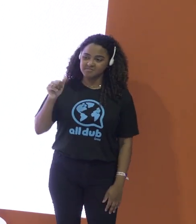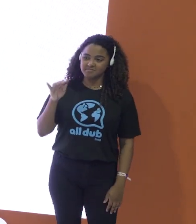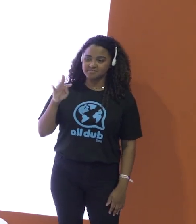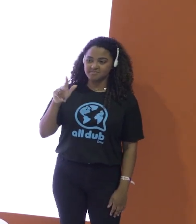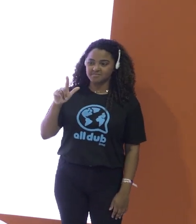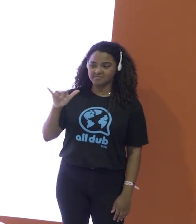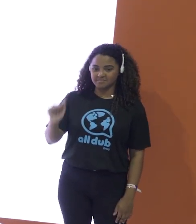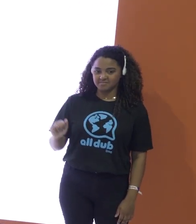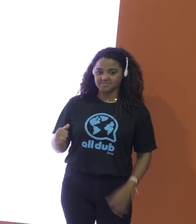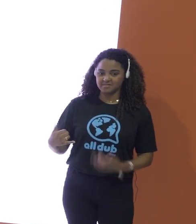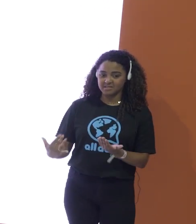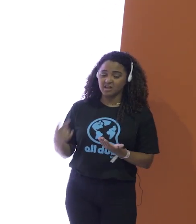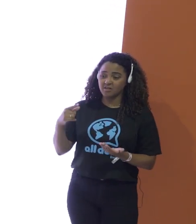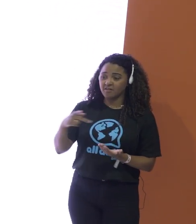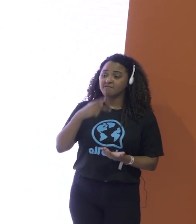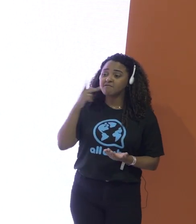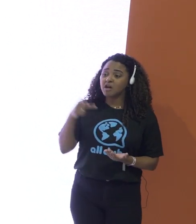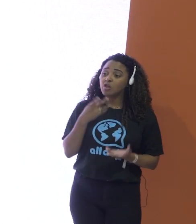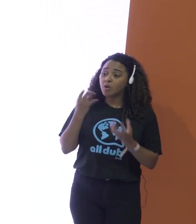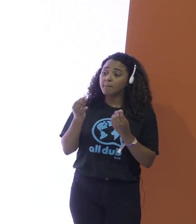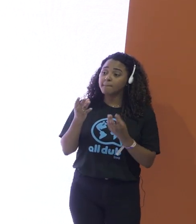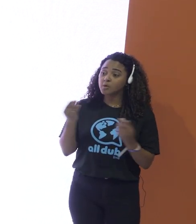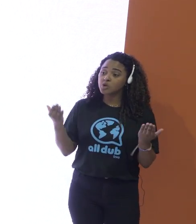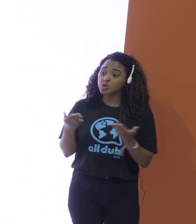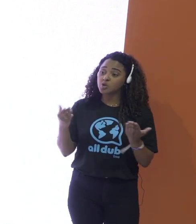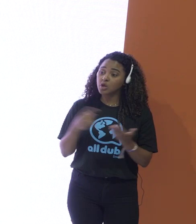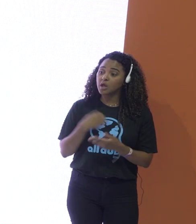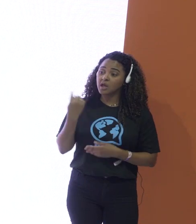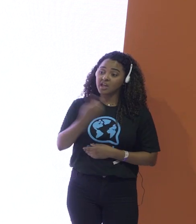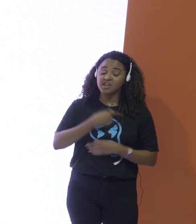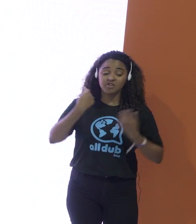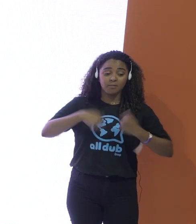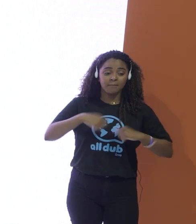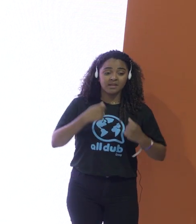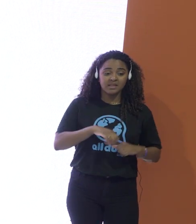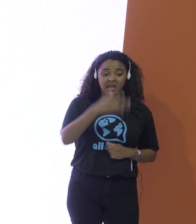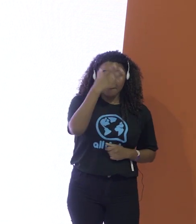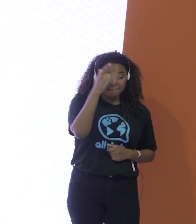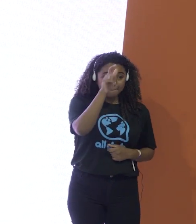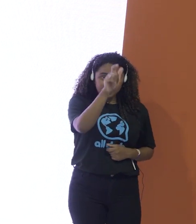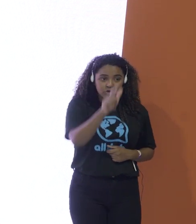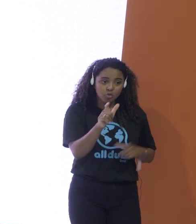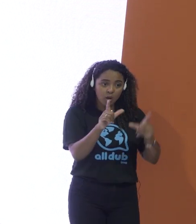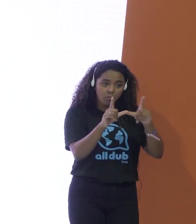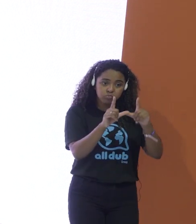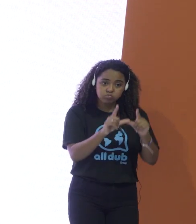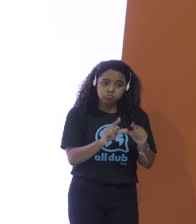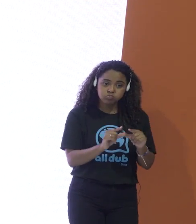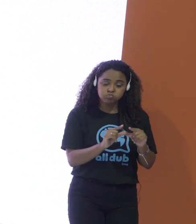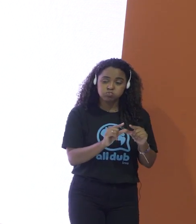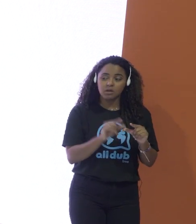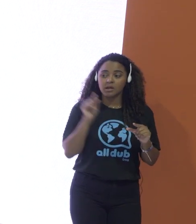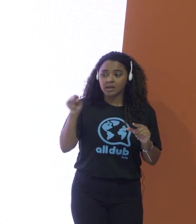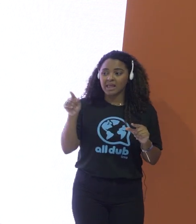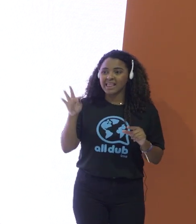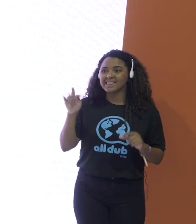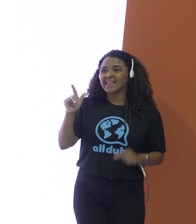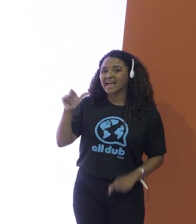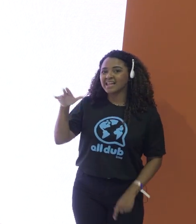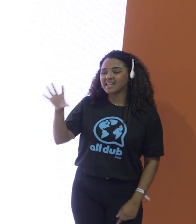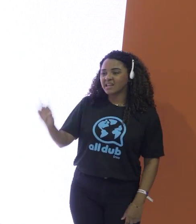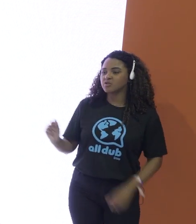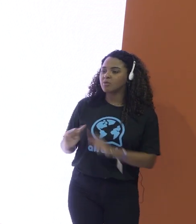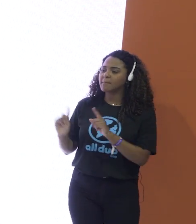você falou muito de como a gente hoje precisa menos de pessoas e mais de talentos. Que talentos são esses que você acha que são imprescindíveis no mundo